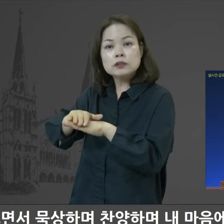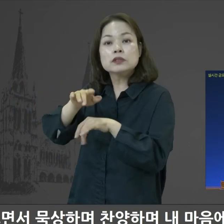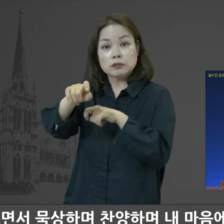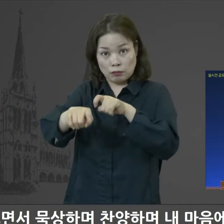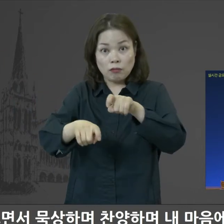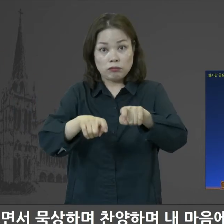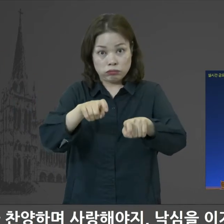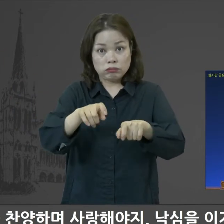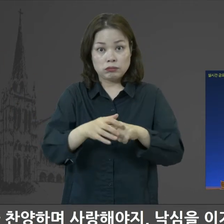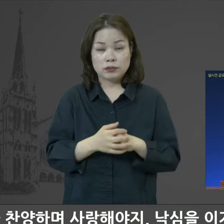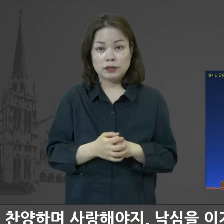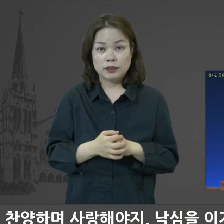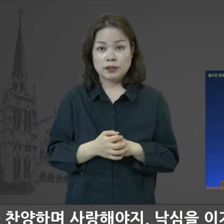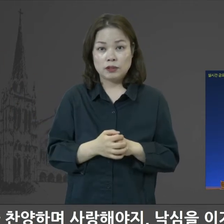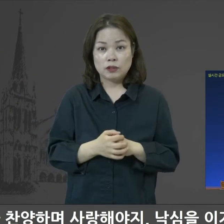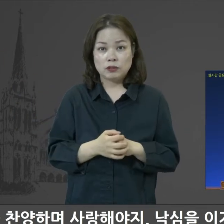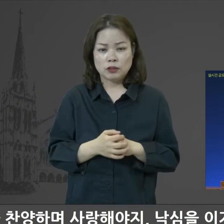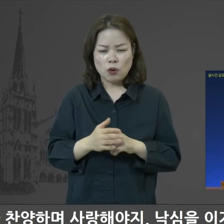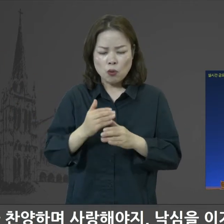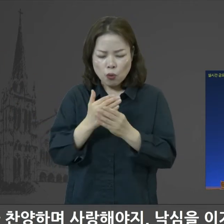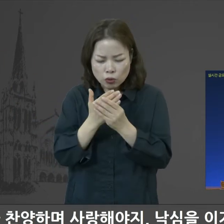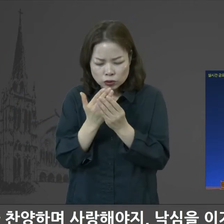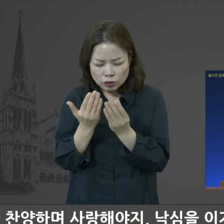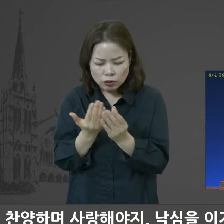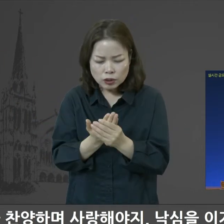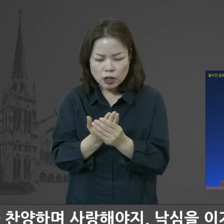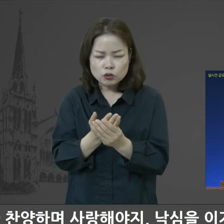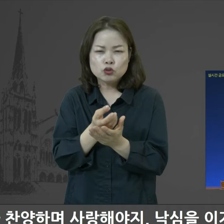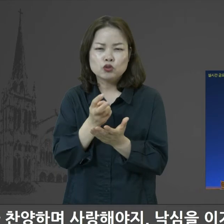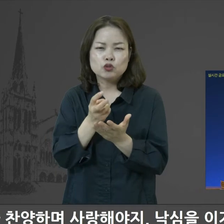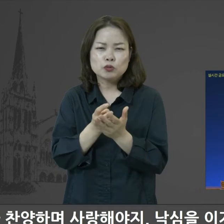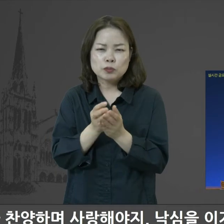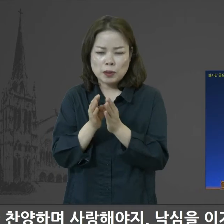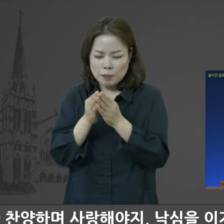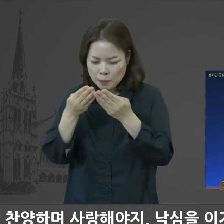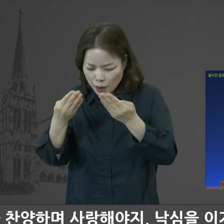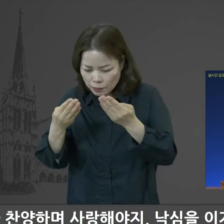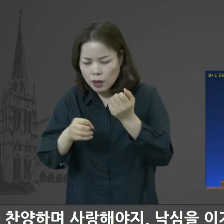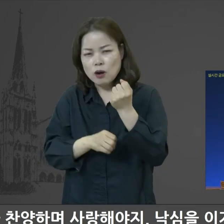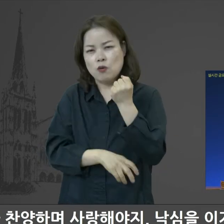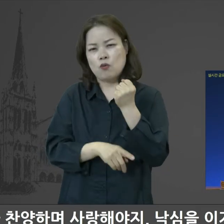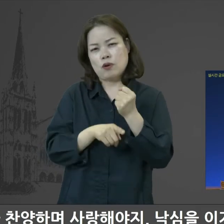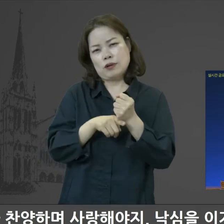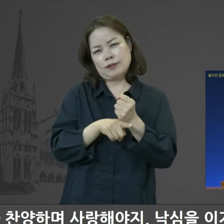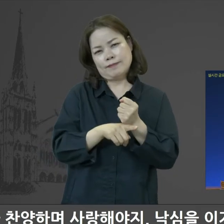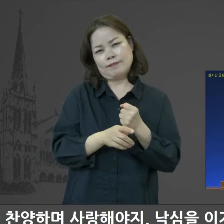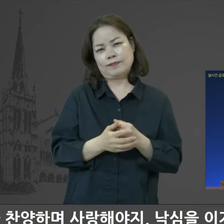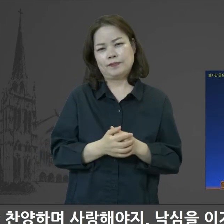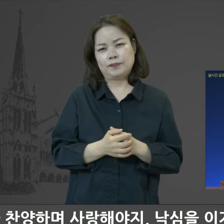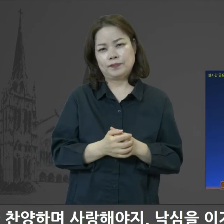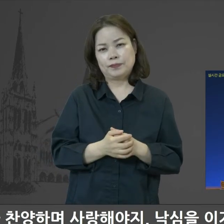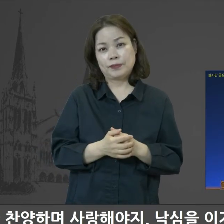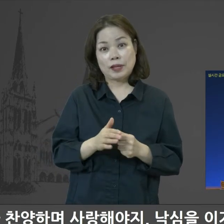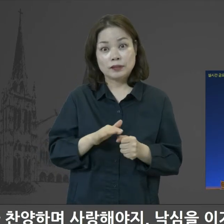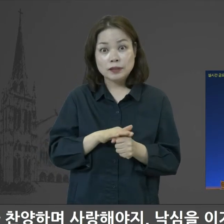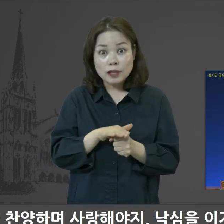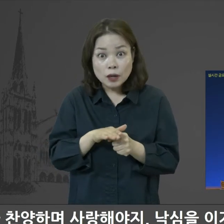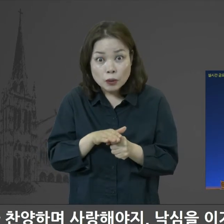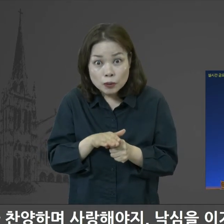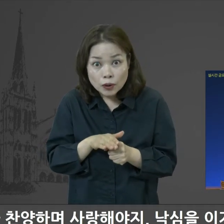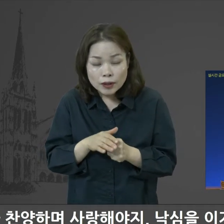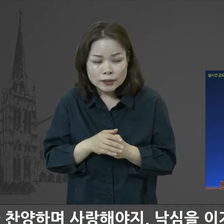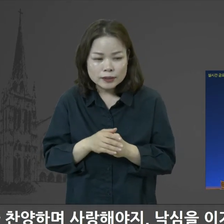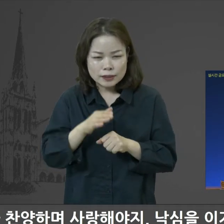거, 이게 온전한 율법을 들여다보는 원리라는 사실입니다. 저를 사랑하는